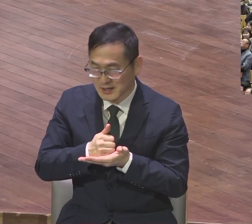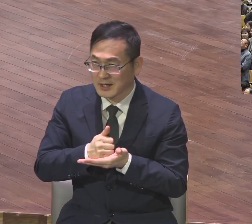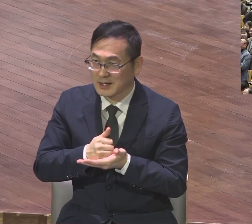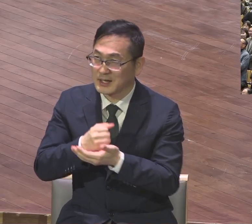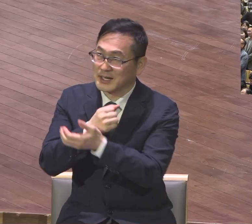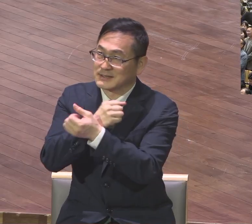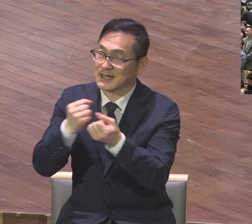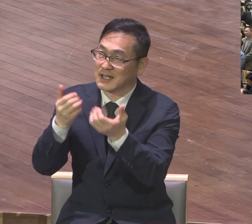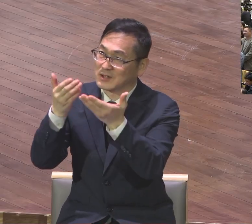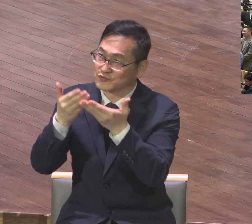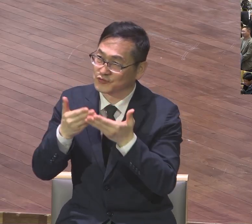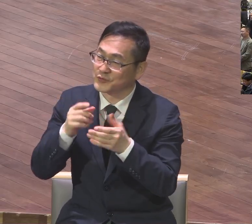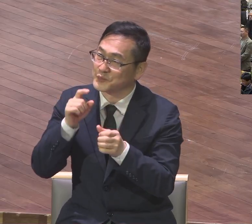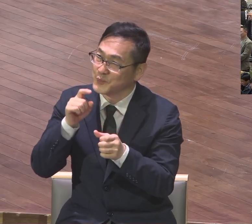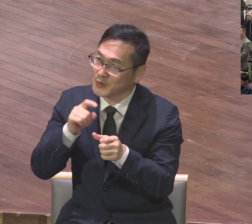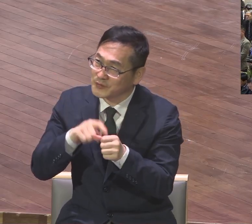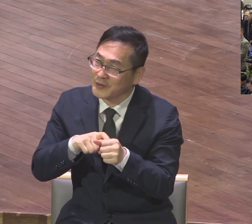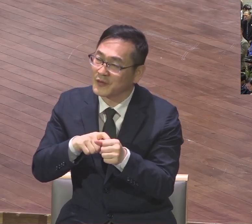사하기 위해서